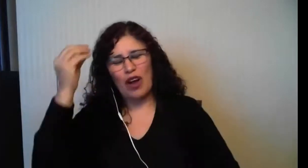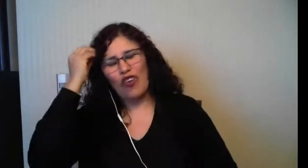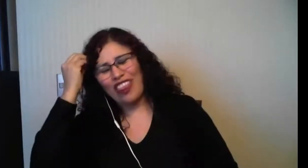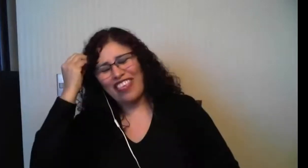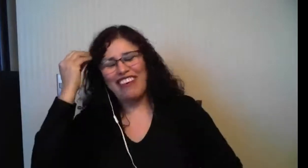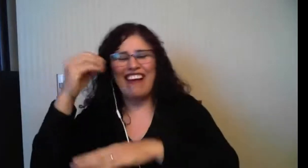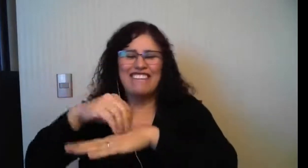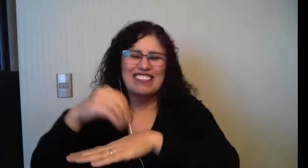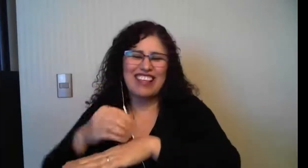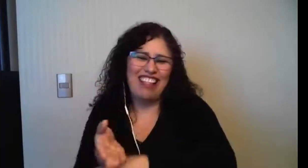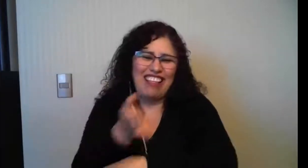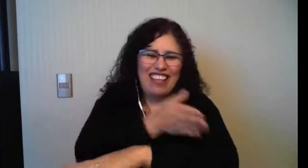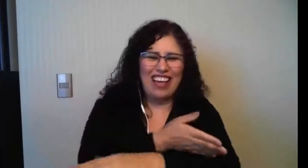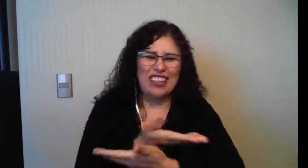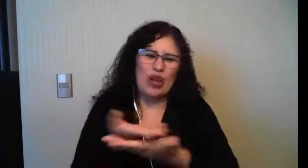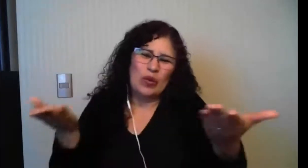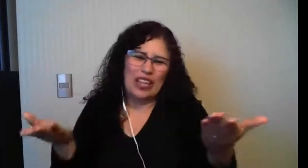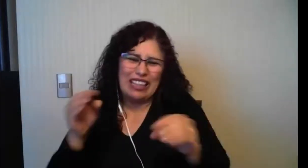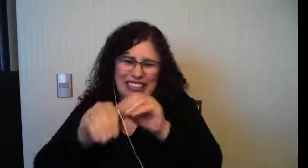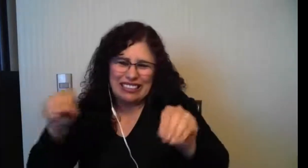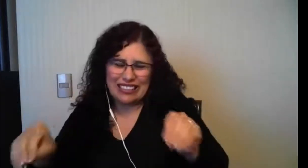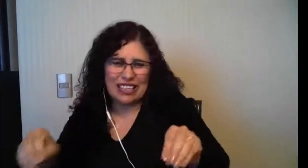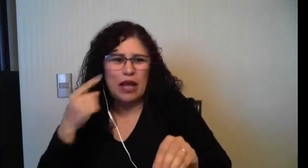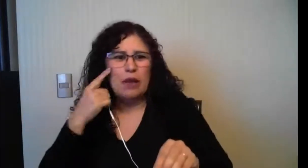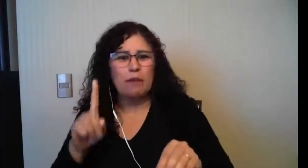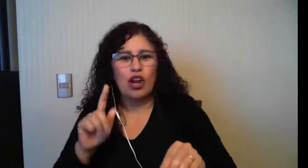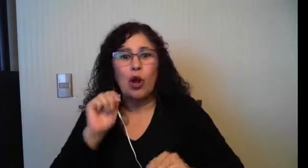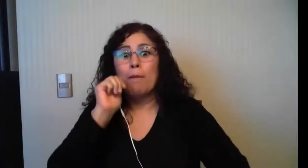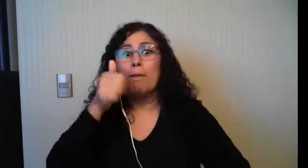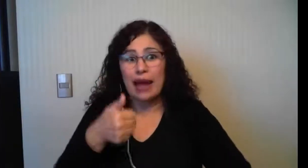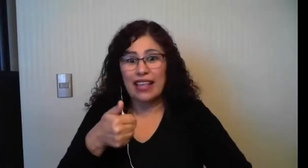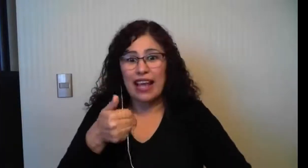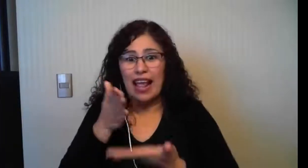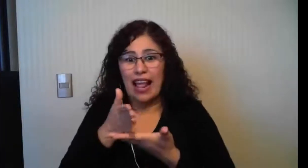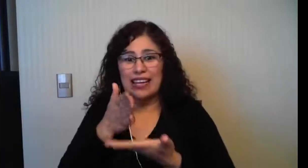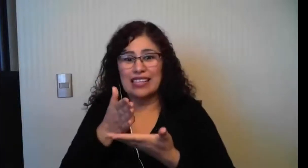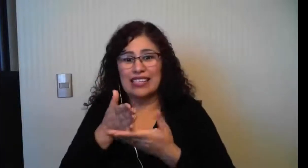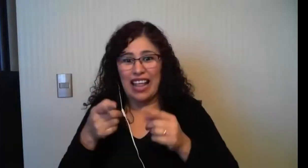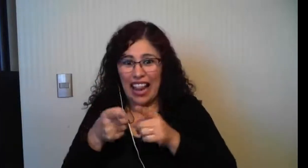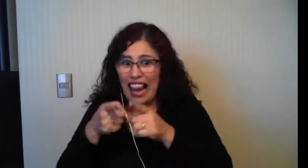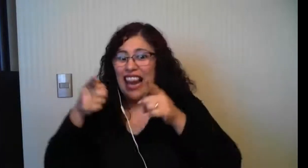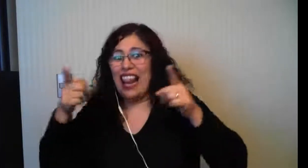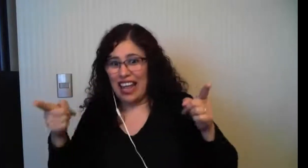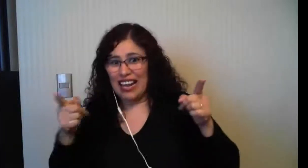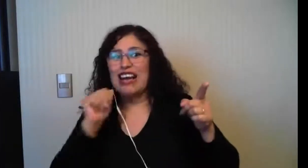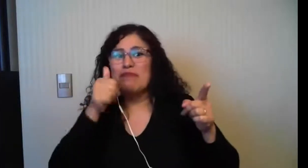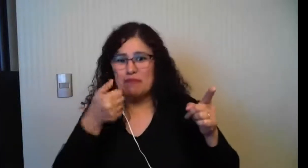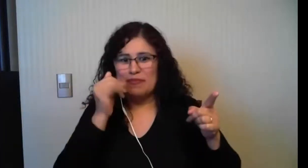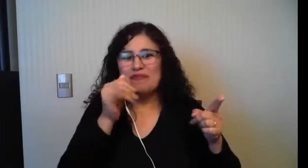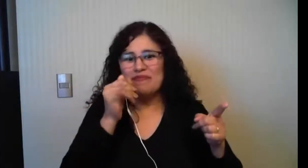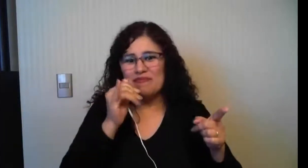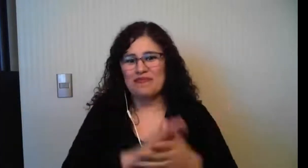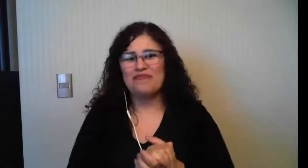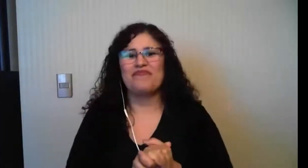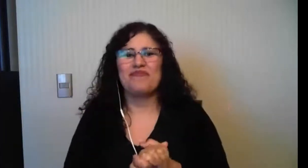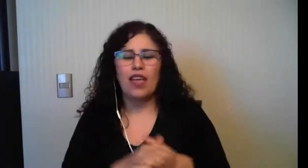anterioridad, pero la cátedra de mañana de neurología va a ser un poco más extendida y lo